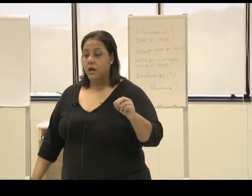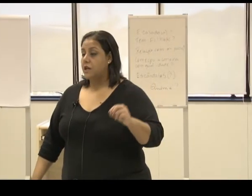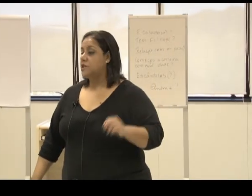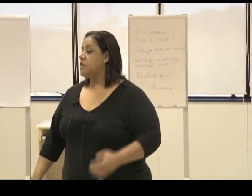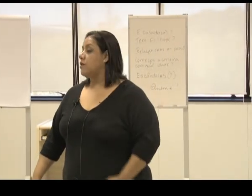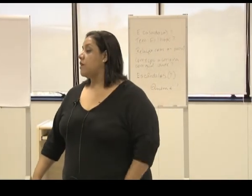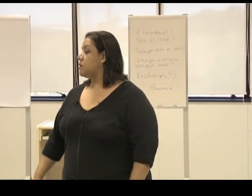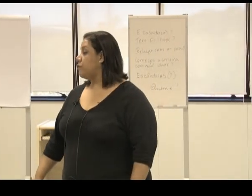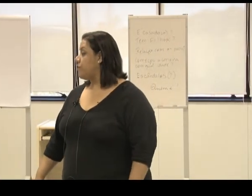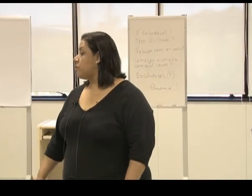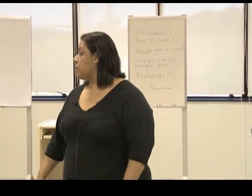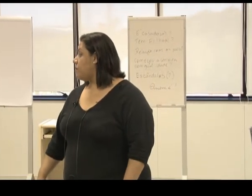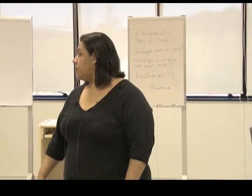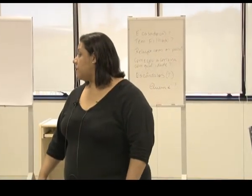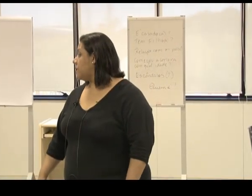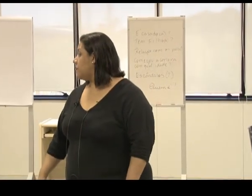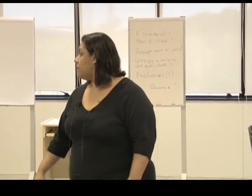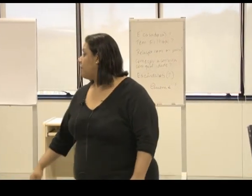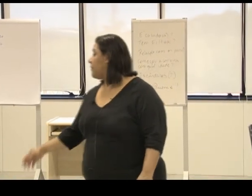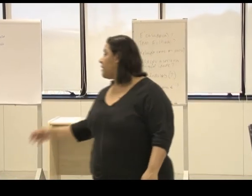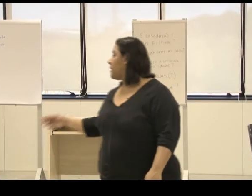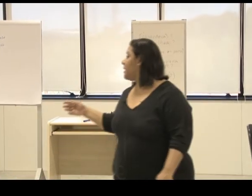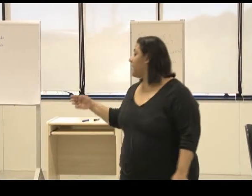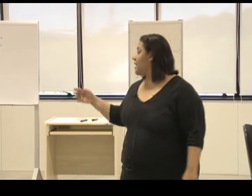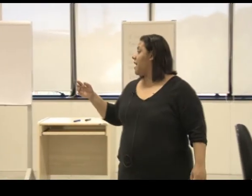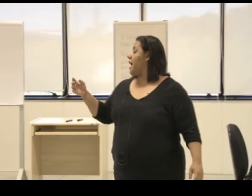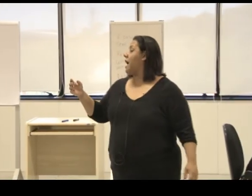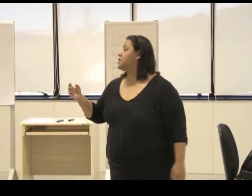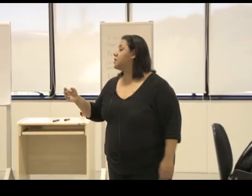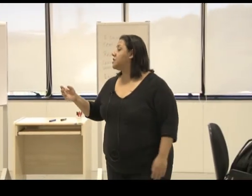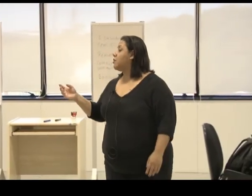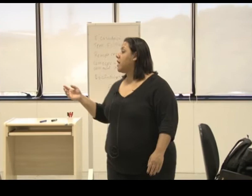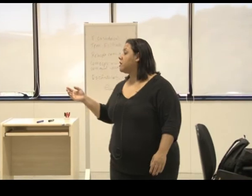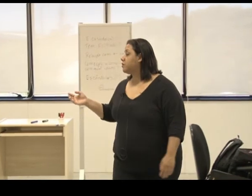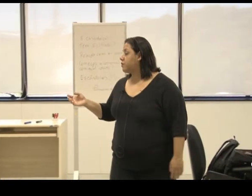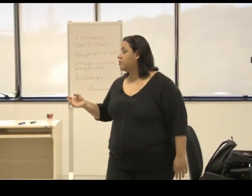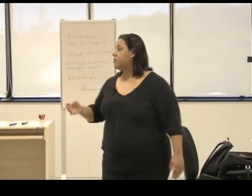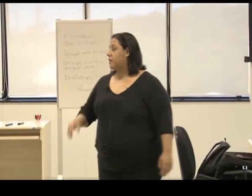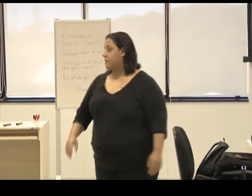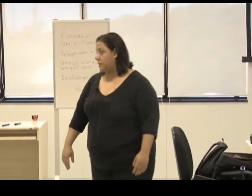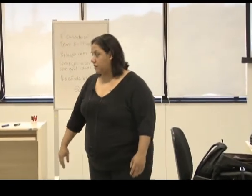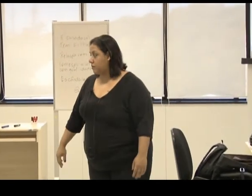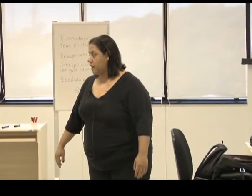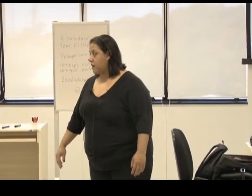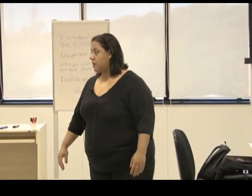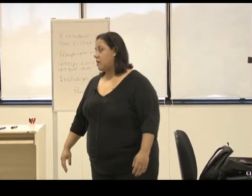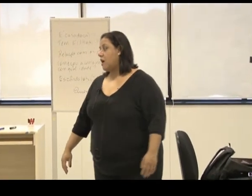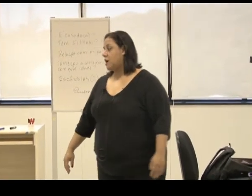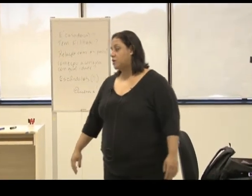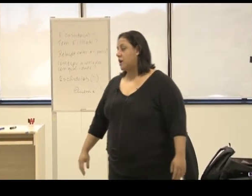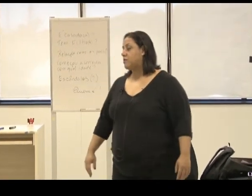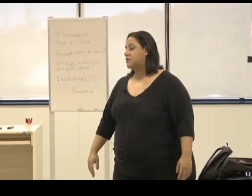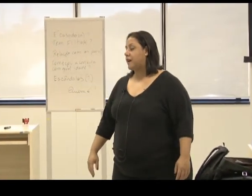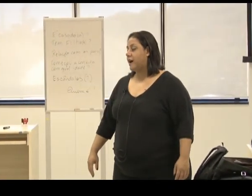está no Riacho Fundo implantando. A gente está no Riacho Fundo implantando, né? A gente está com o Zé